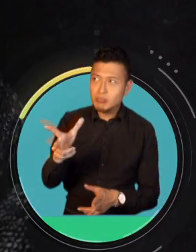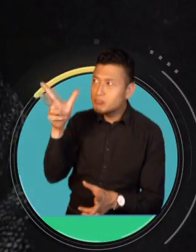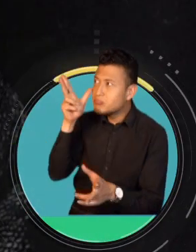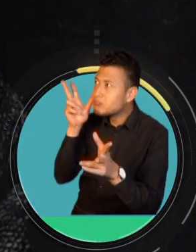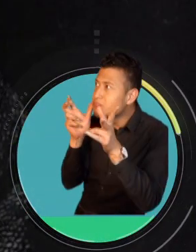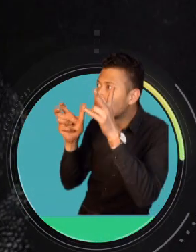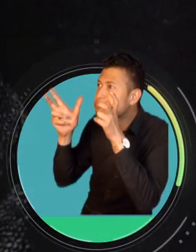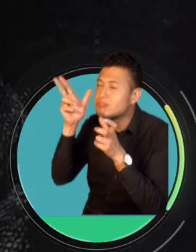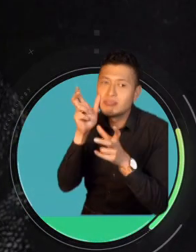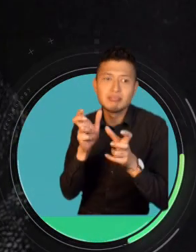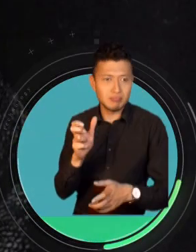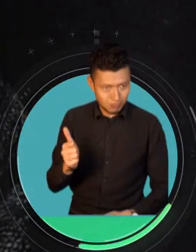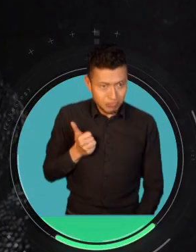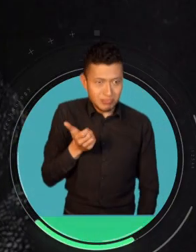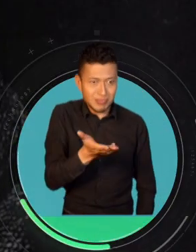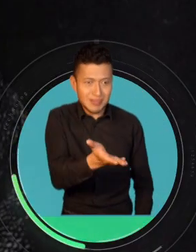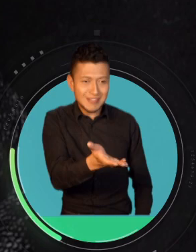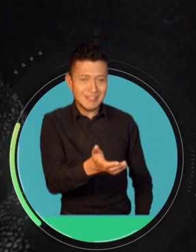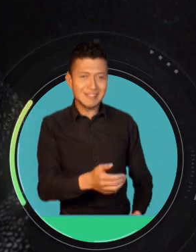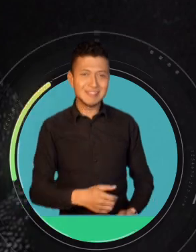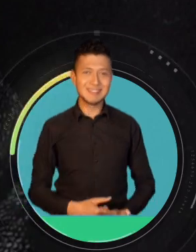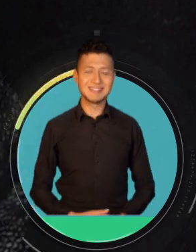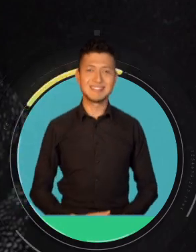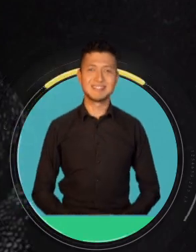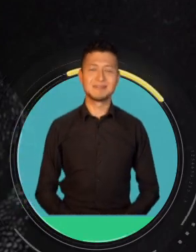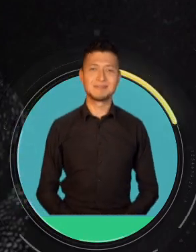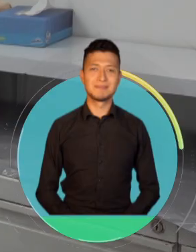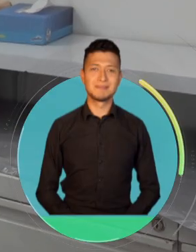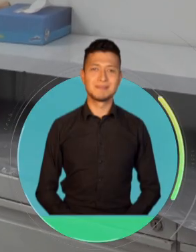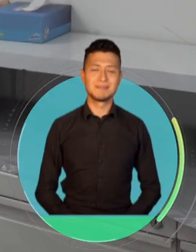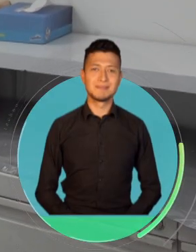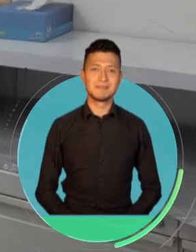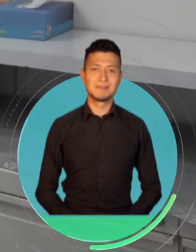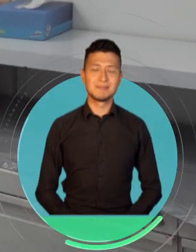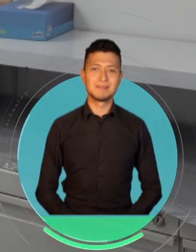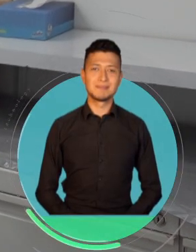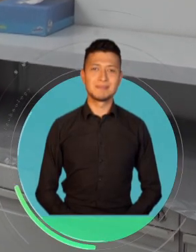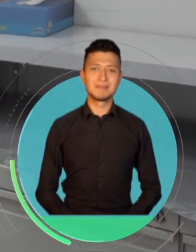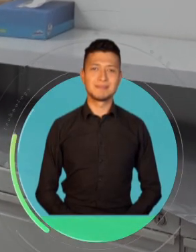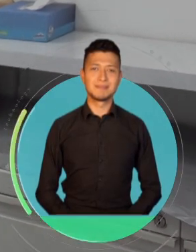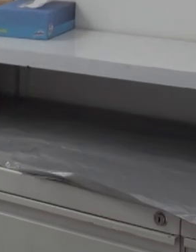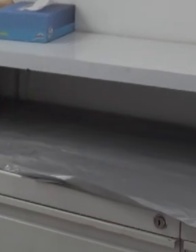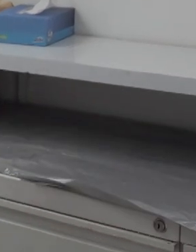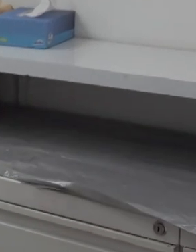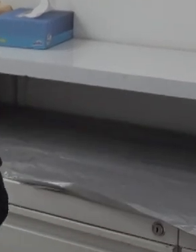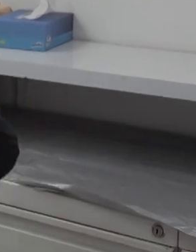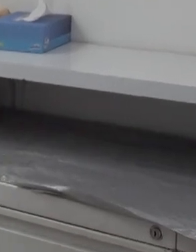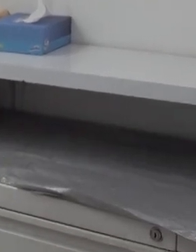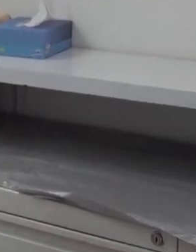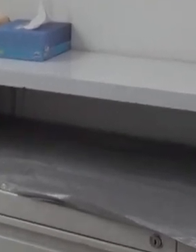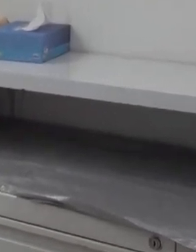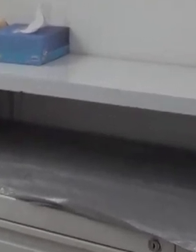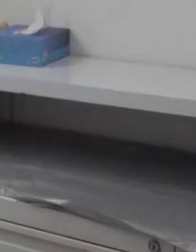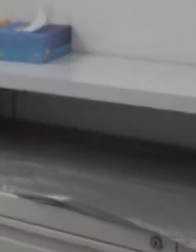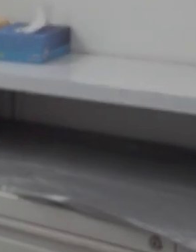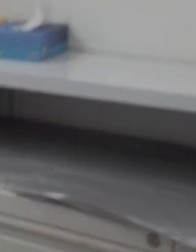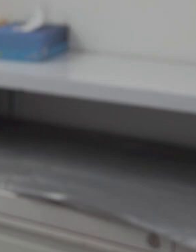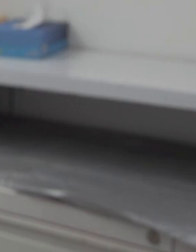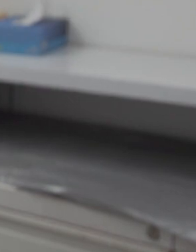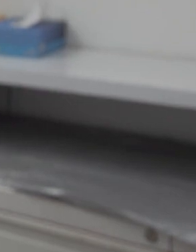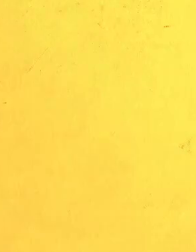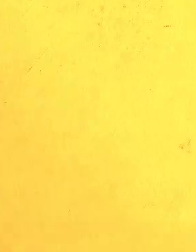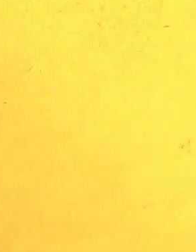curiosidad aprovecha tu receptividad y sentidos Claro que sí Beethoven